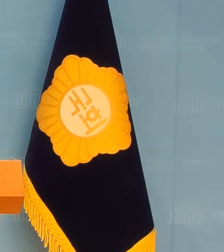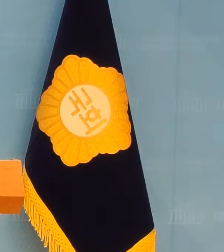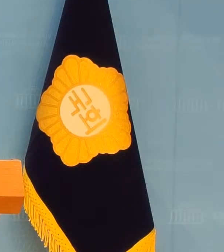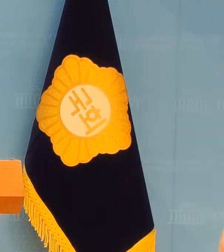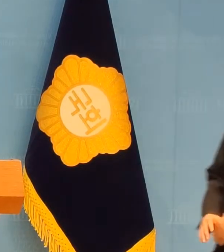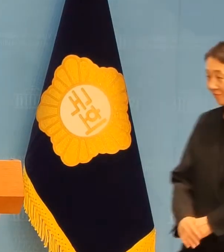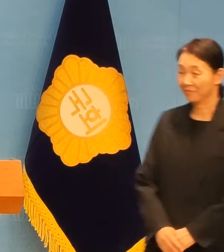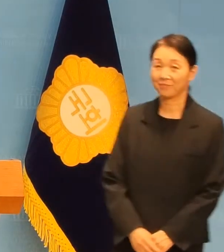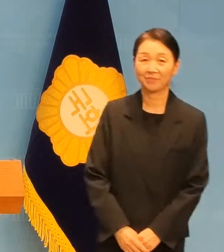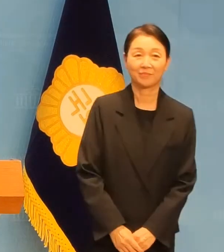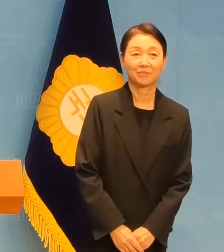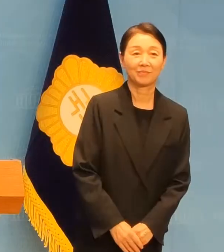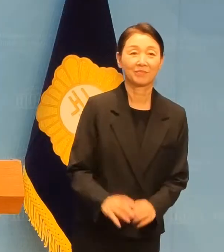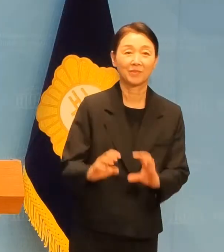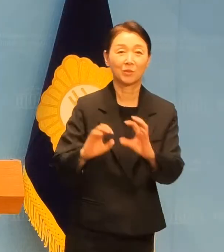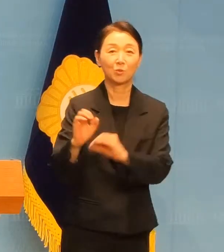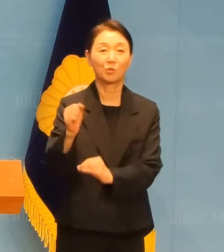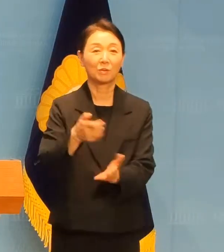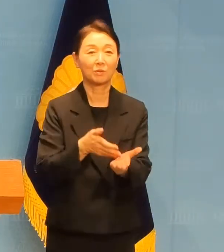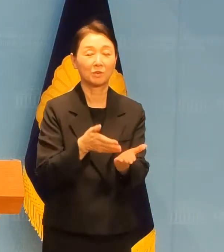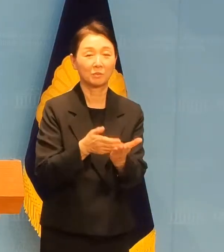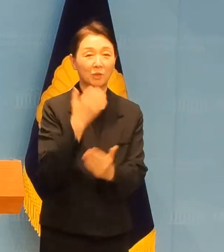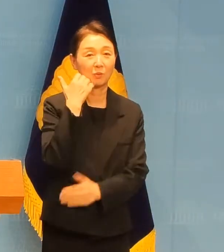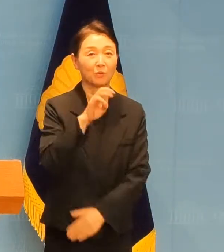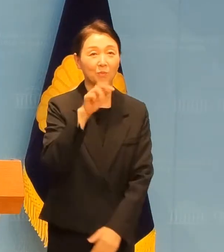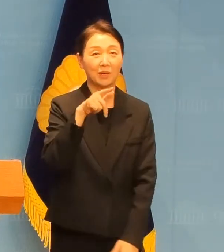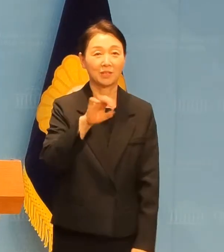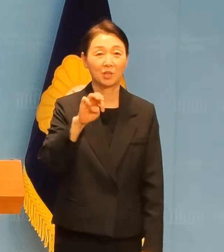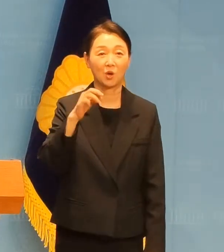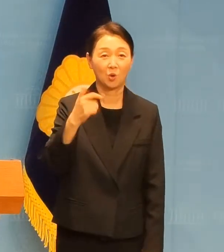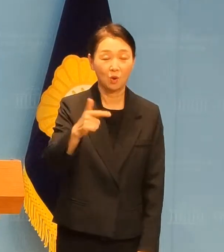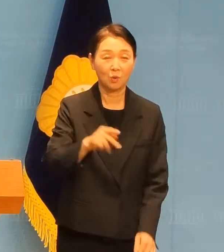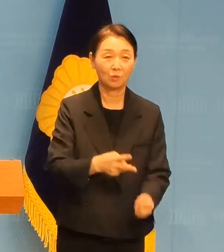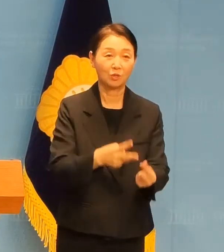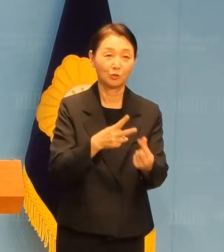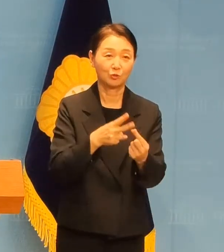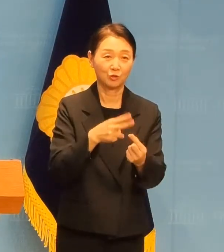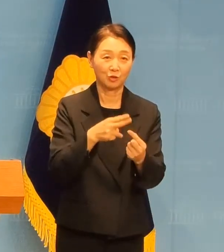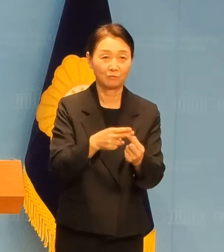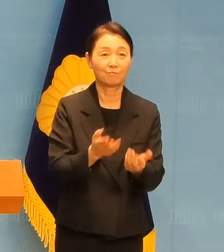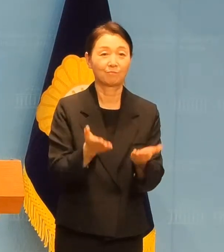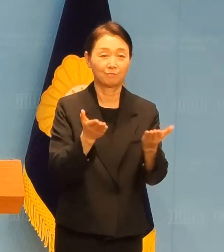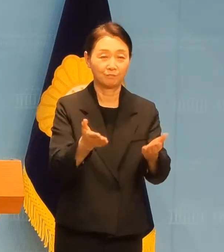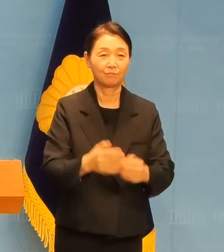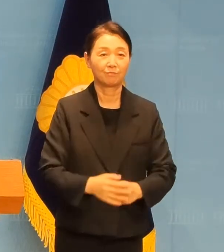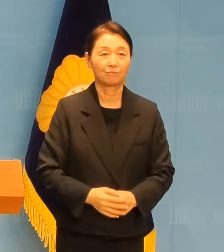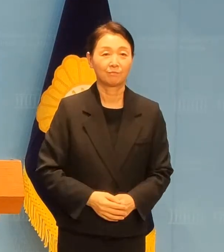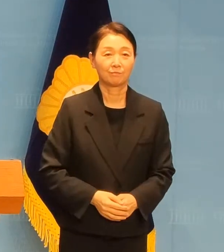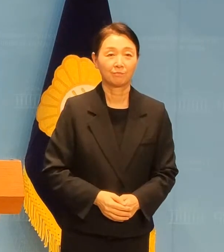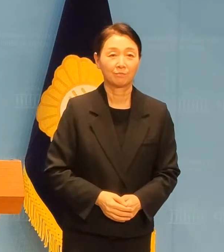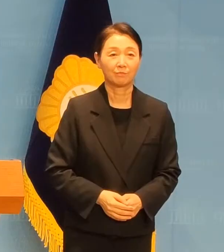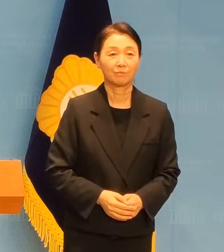네, 국민의힘 수석대변인 박성훈입니다. 오늘은 두 건의 논평을 온마이크 하도록 하겠습니다.